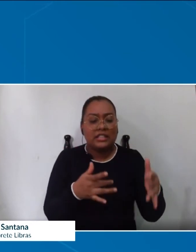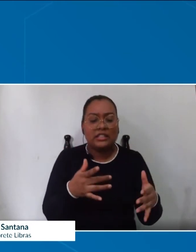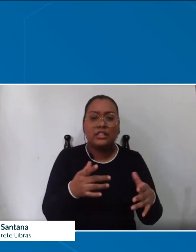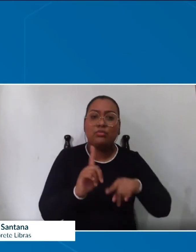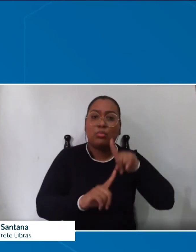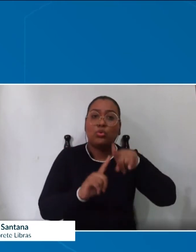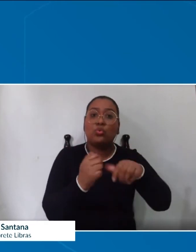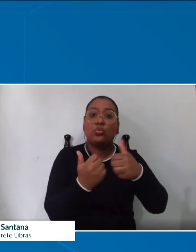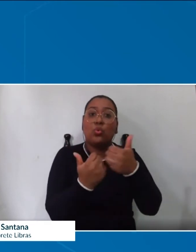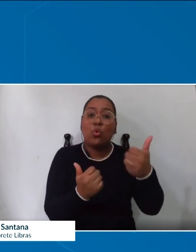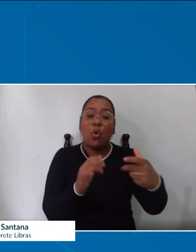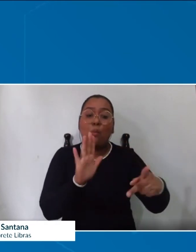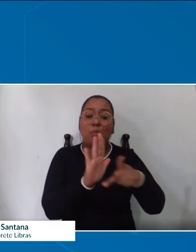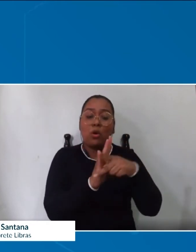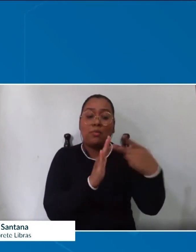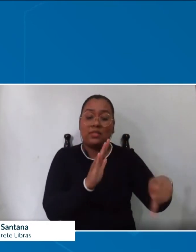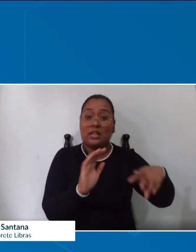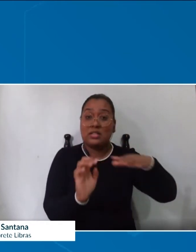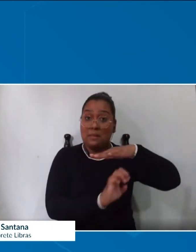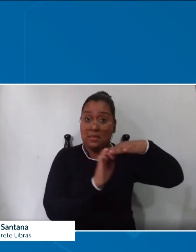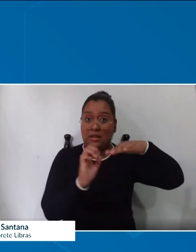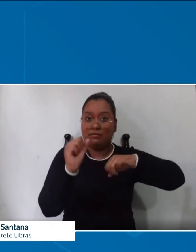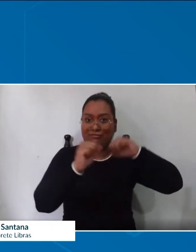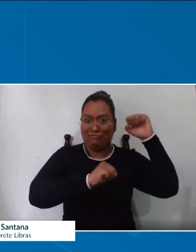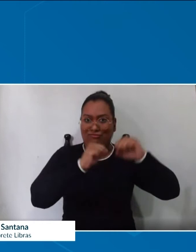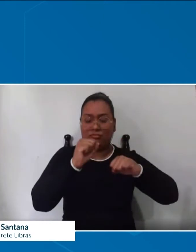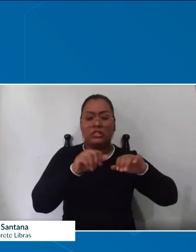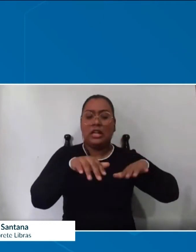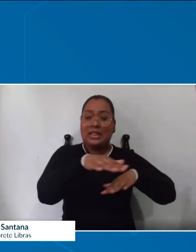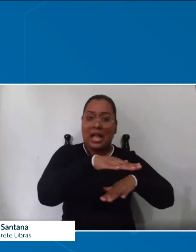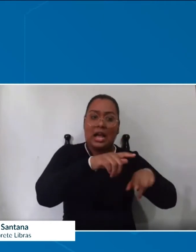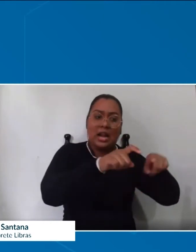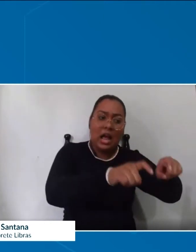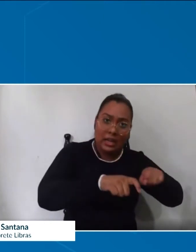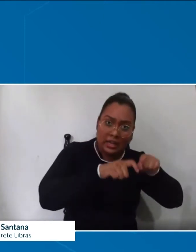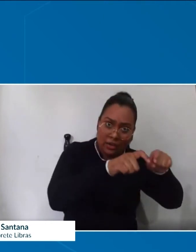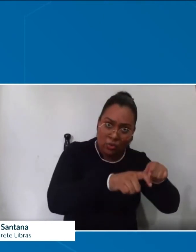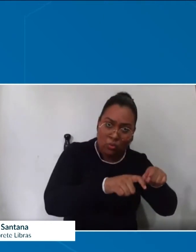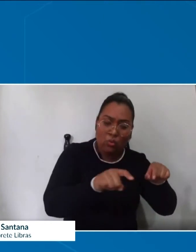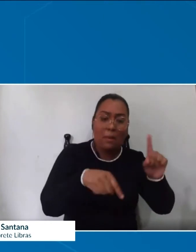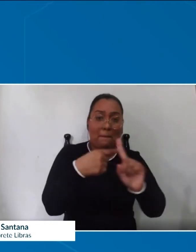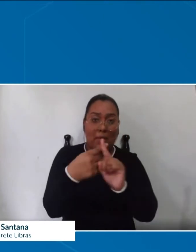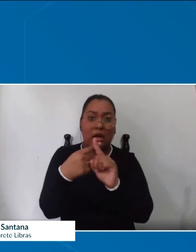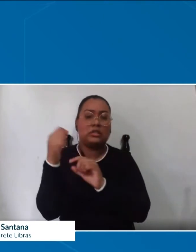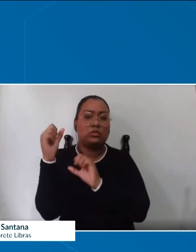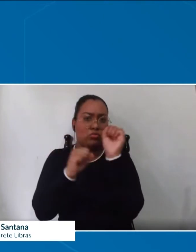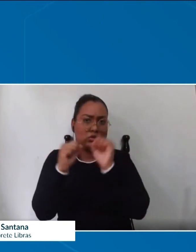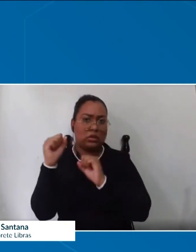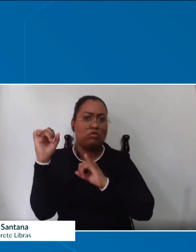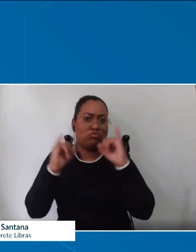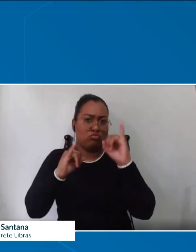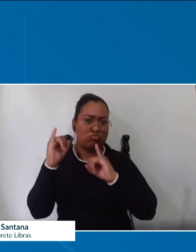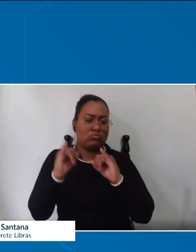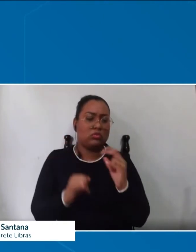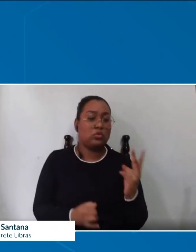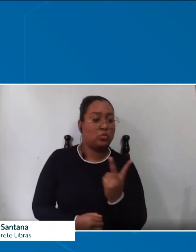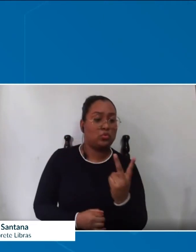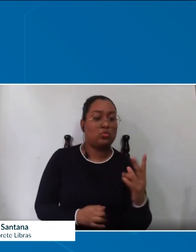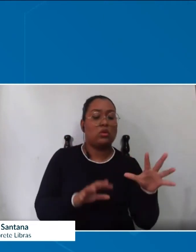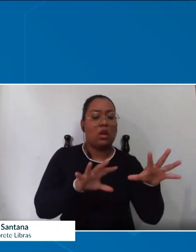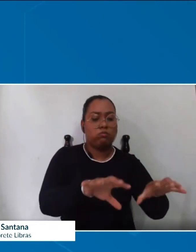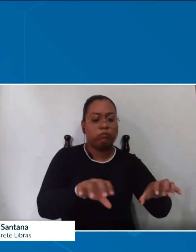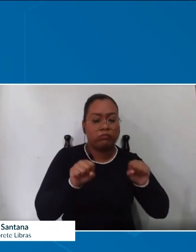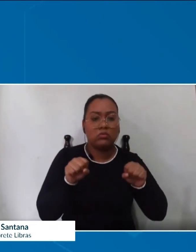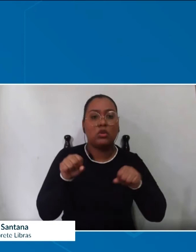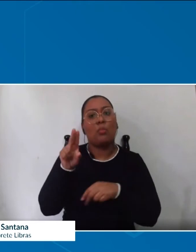coprodutos da indústria do biodiesel, tanto na parte agrícola como na parte industrial, e aproveitar isso energeticamente. Então,